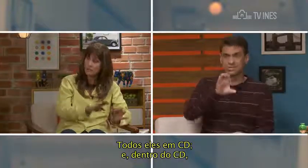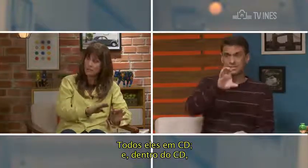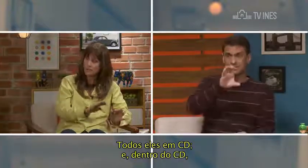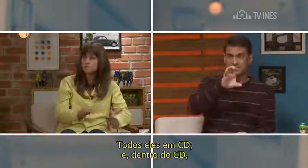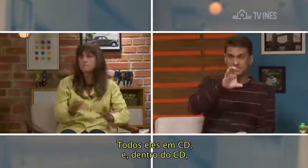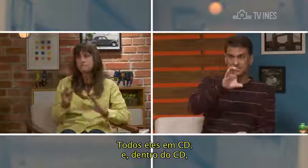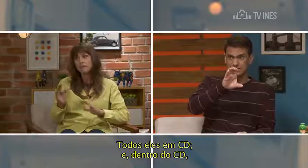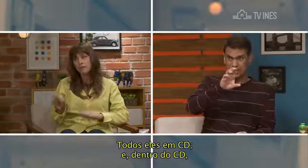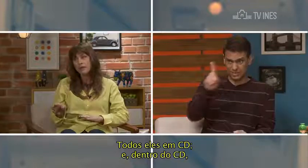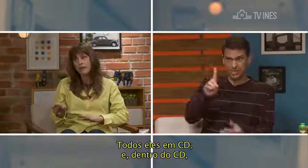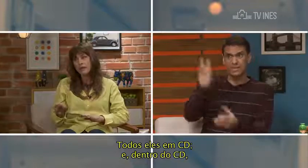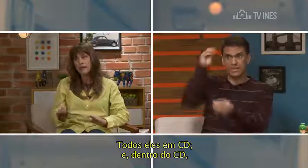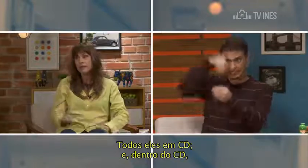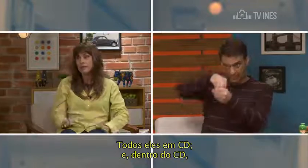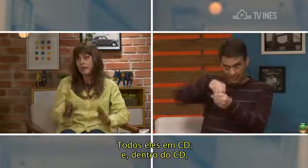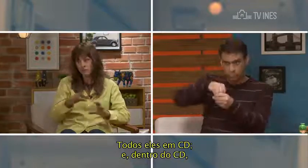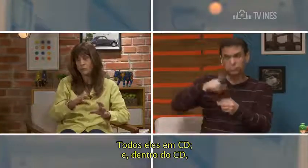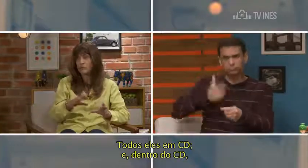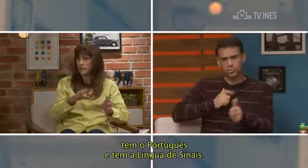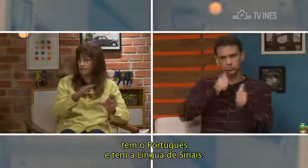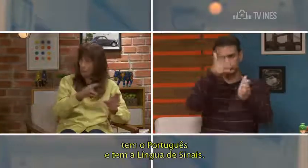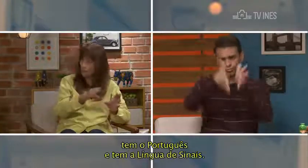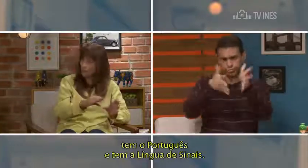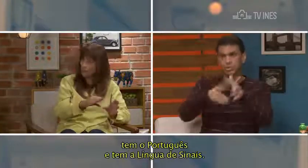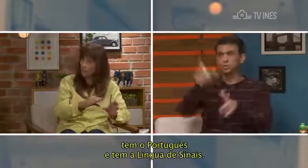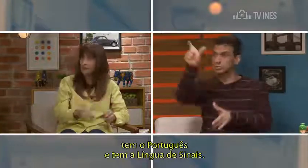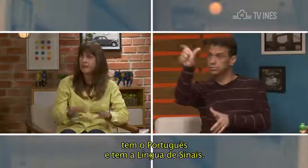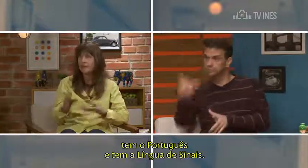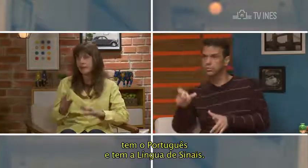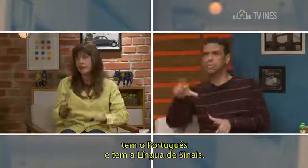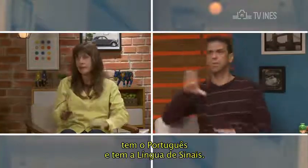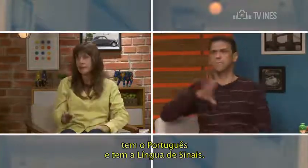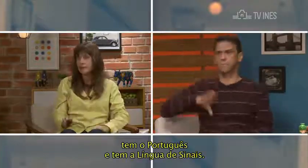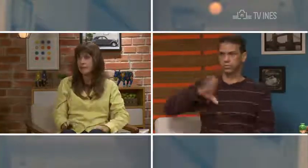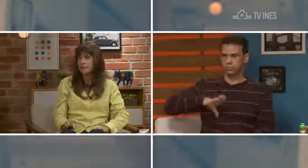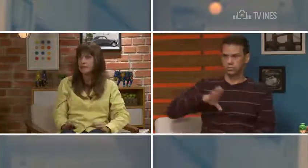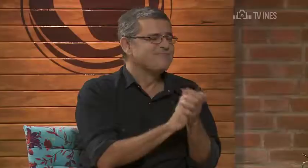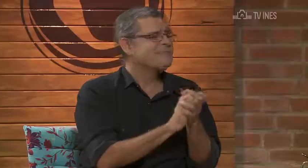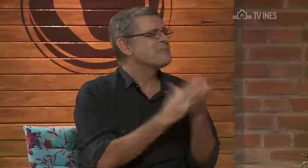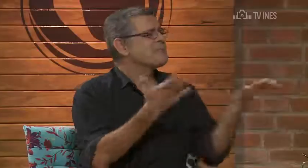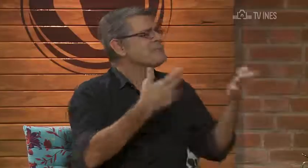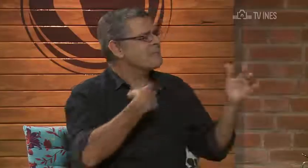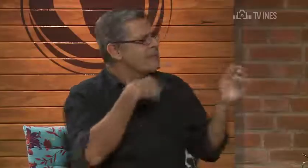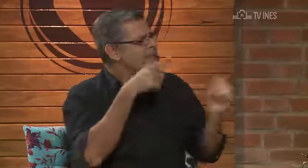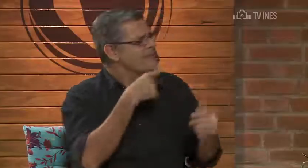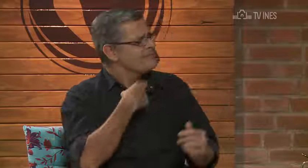em CD. E dentro do CD tem o português e tem a língua de sinais.